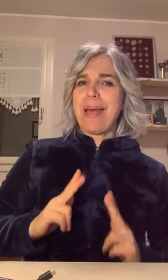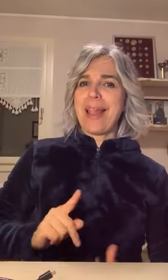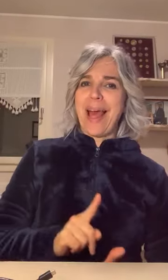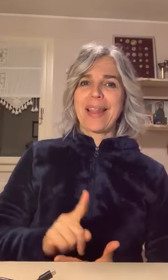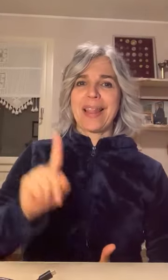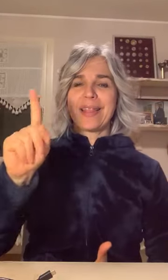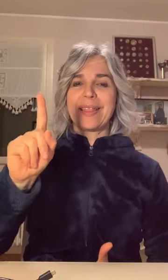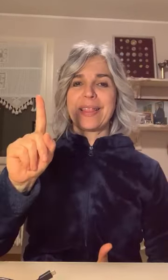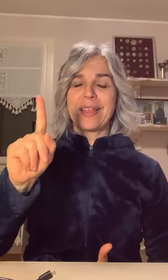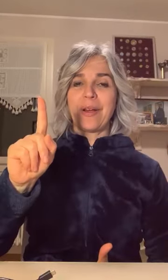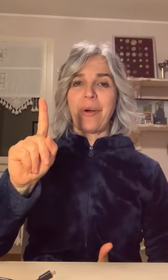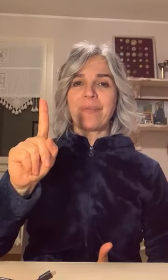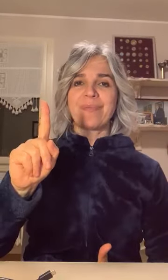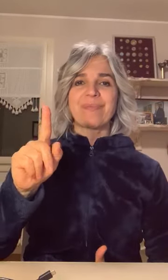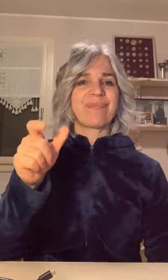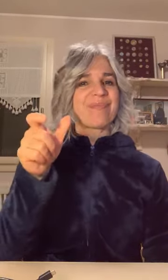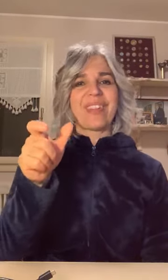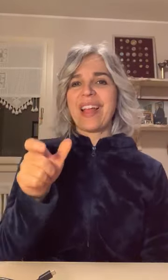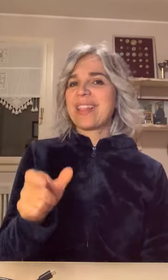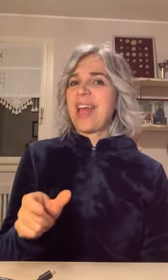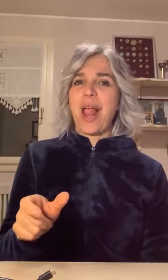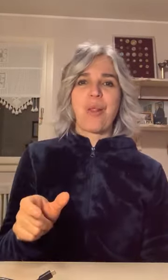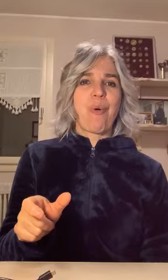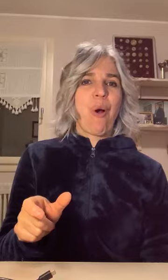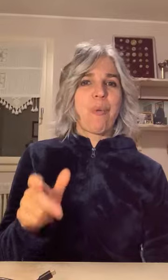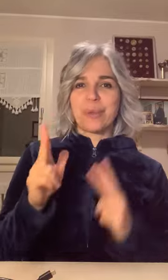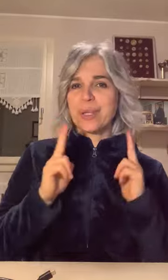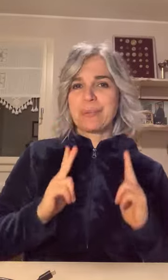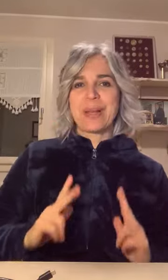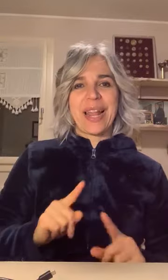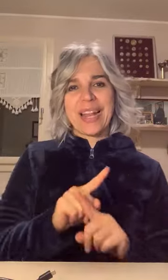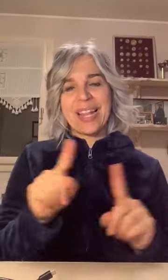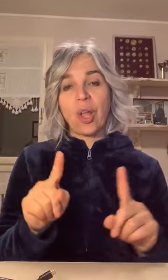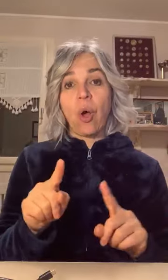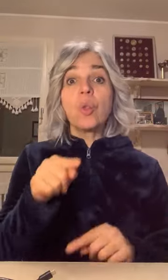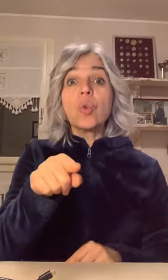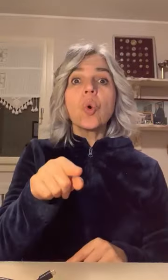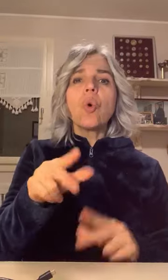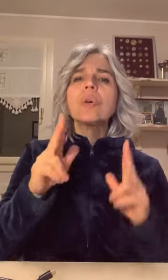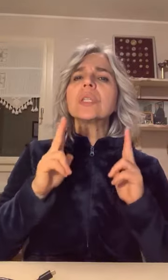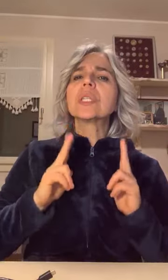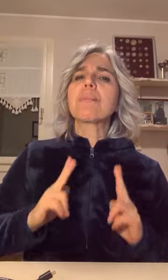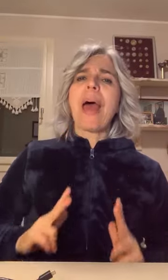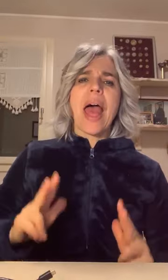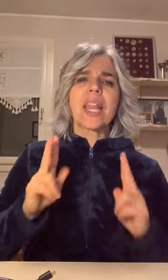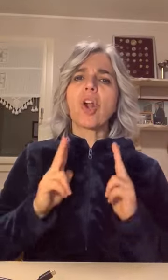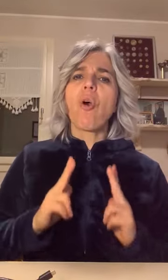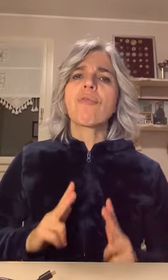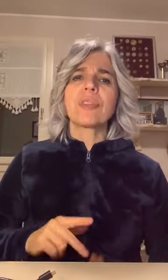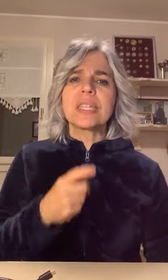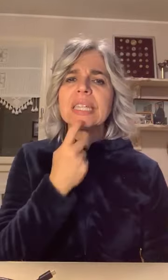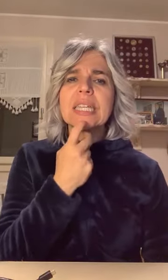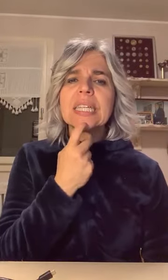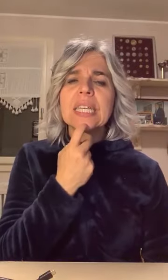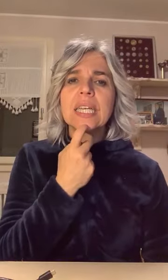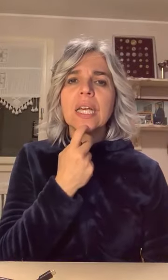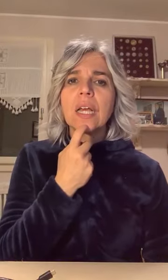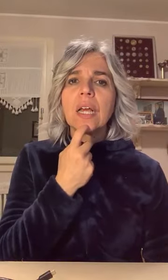confidare nell'uomo. Gloria a Dio! In chi stiamo confidando? In chi vogliamo confidare? Stiamo confidando che forse